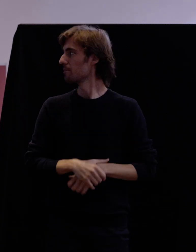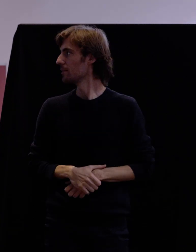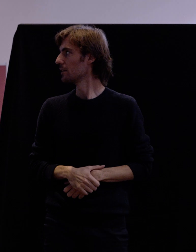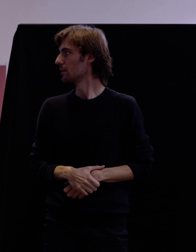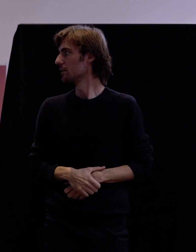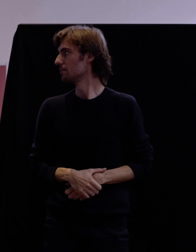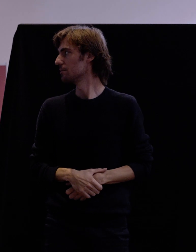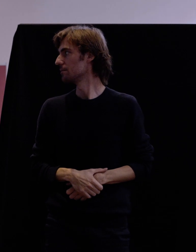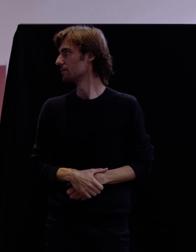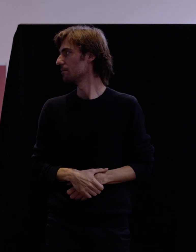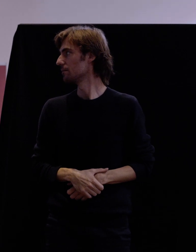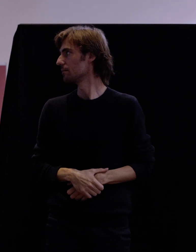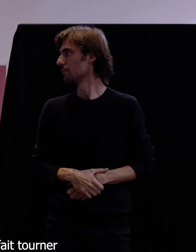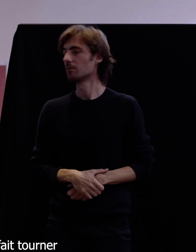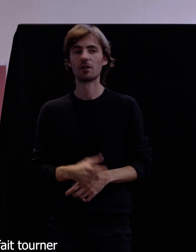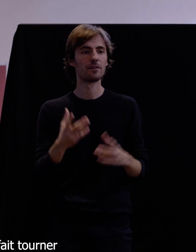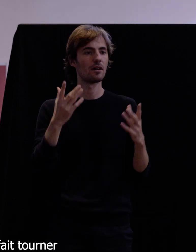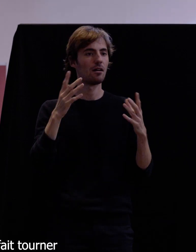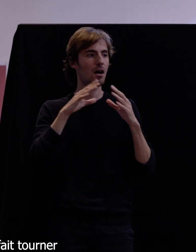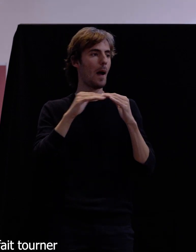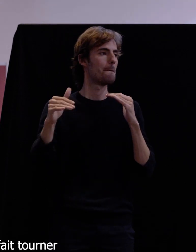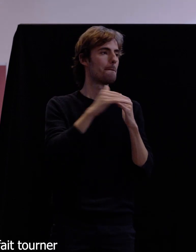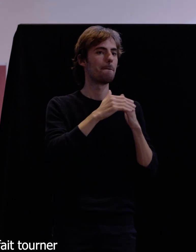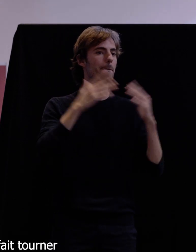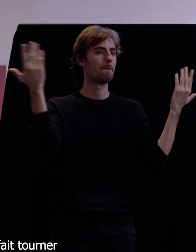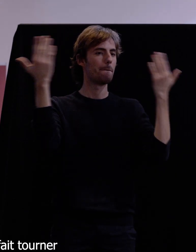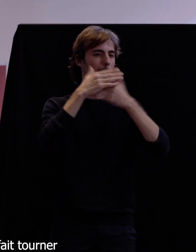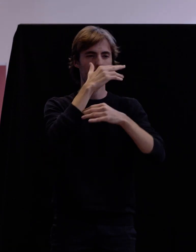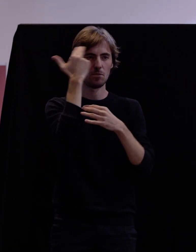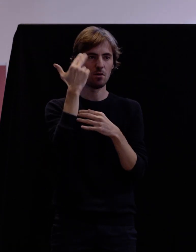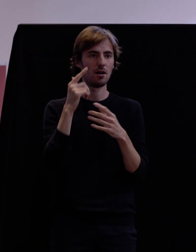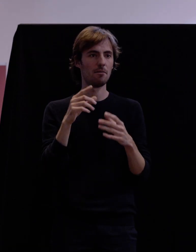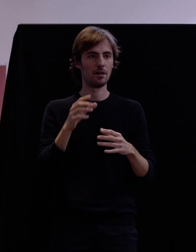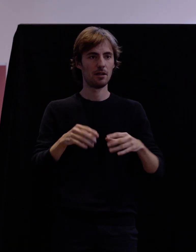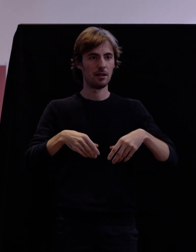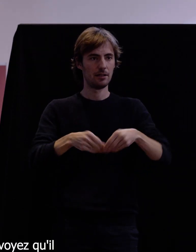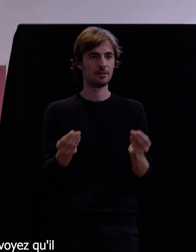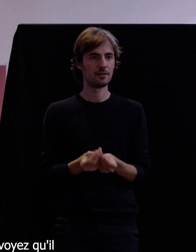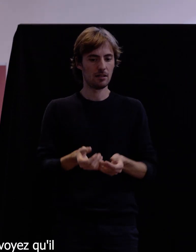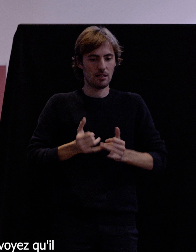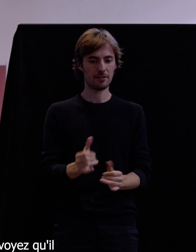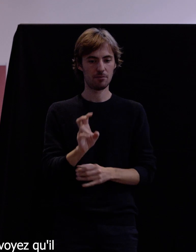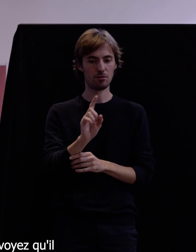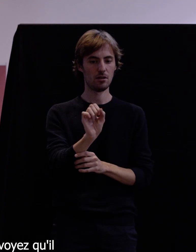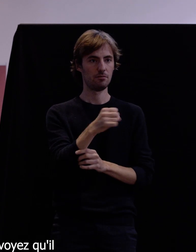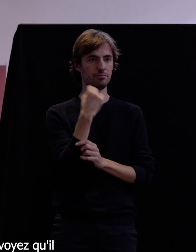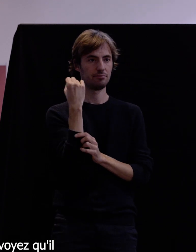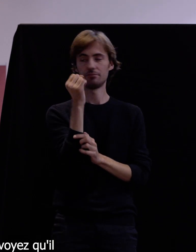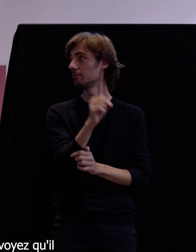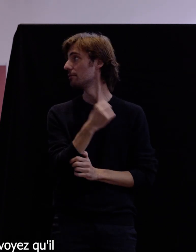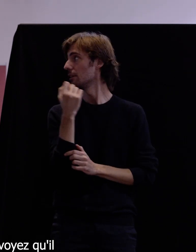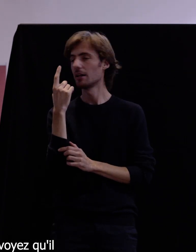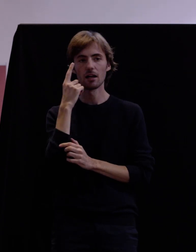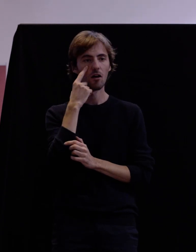En fait, on met l'enfant dans le noir et puis on le fait tourner sur un siège rotatoire. Je vous remontre. Et puis vous voyez qu'il y a ce mouvement d'œil